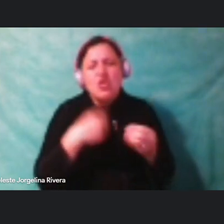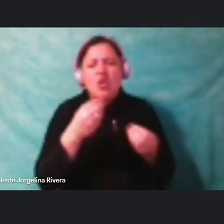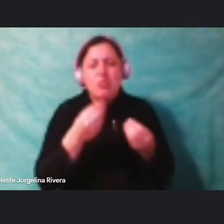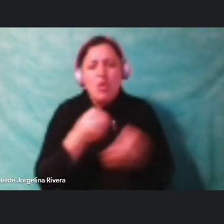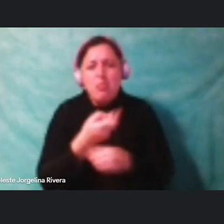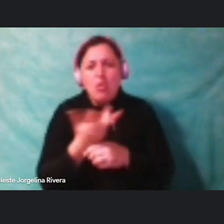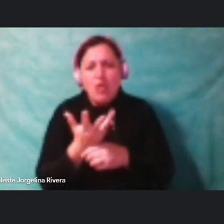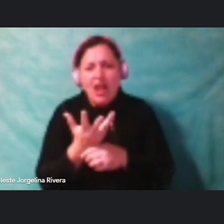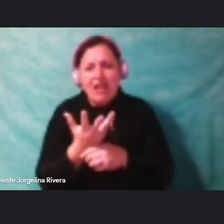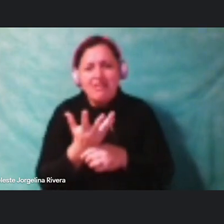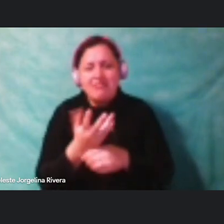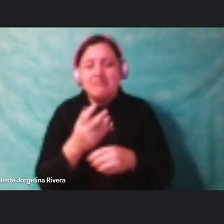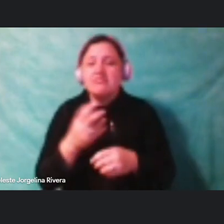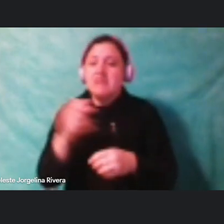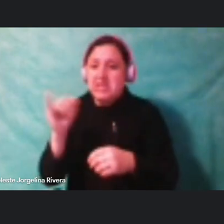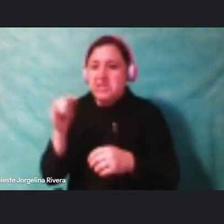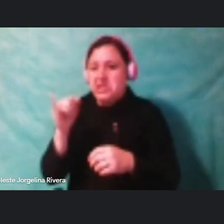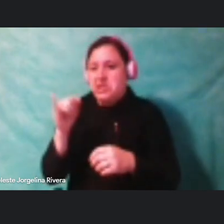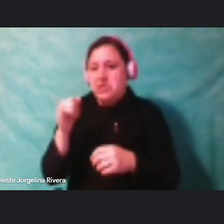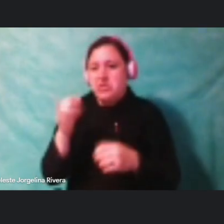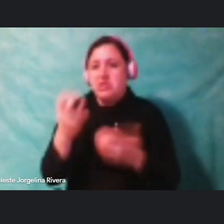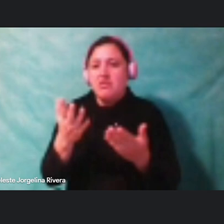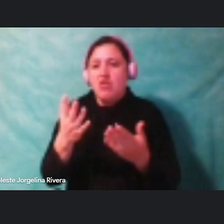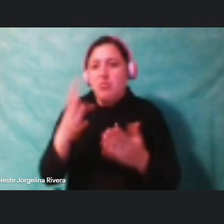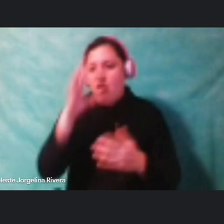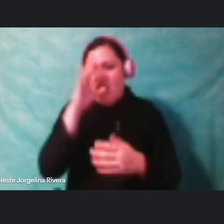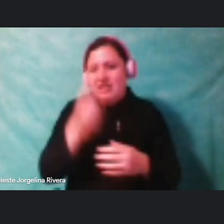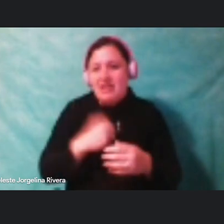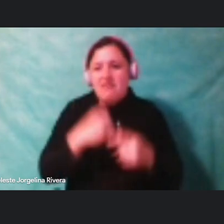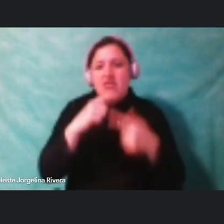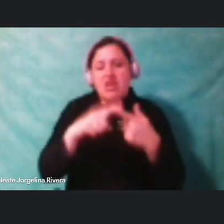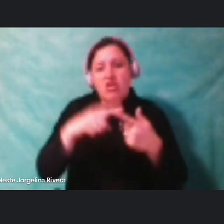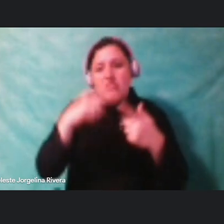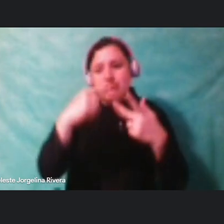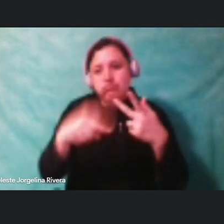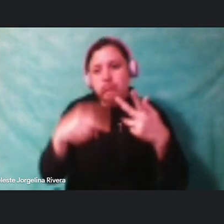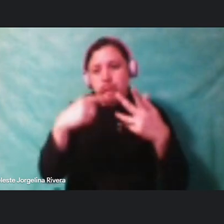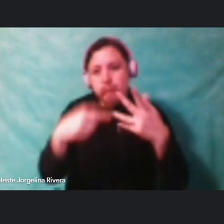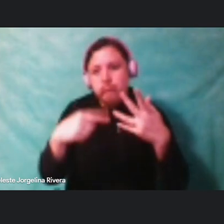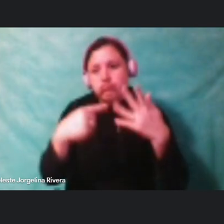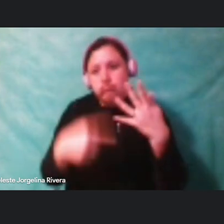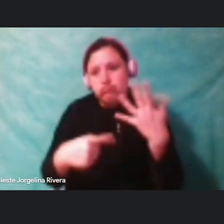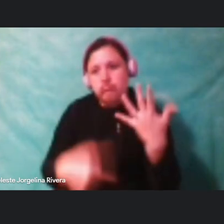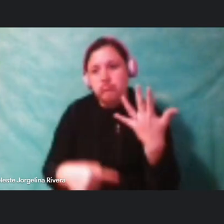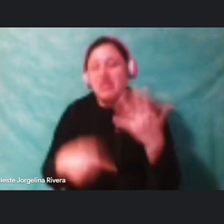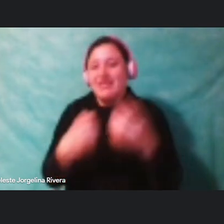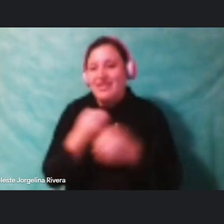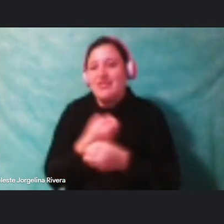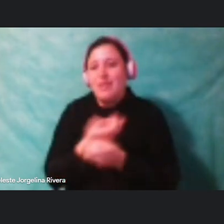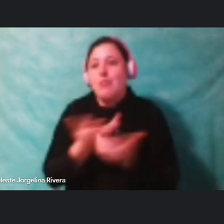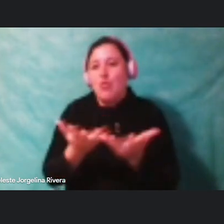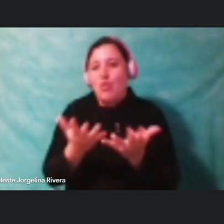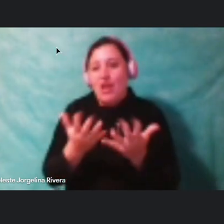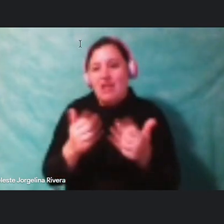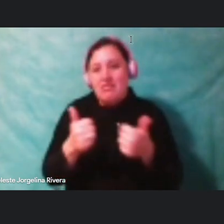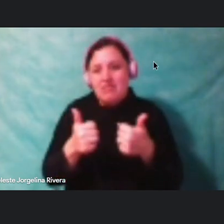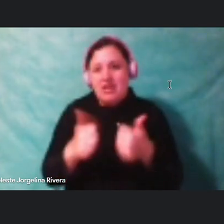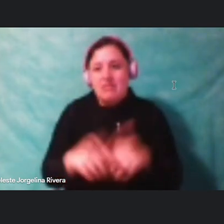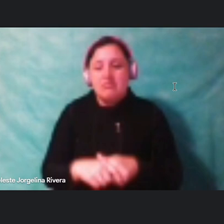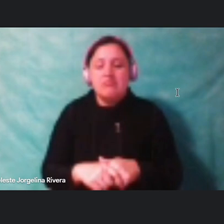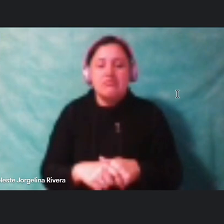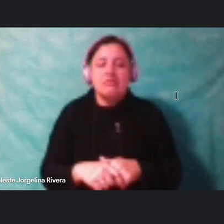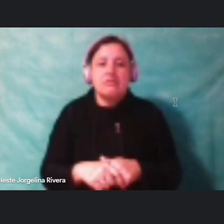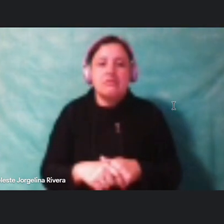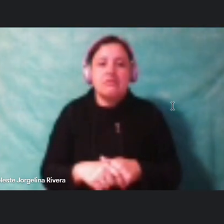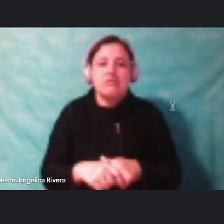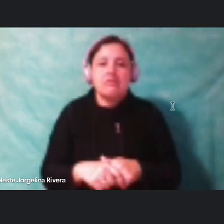ahí son los distintos desafíos. ¿De qué? De acceso al conocimiento, habilidades, tutoría y